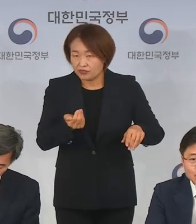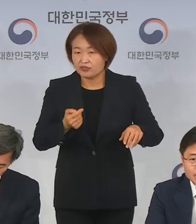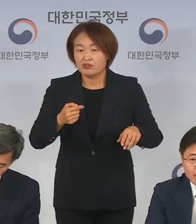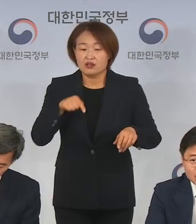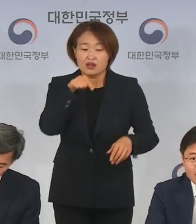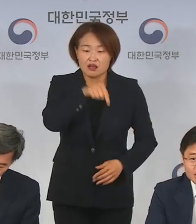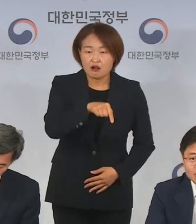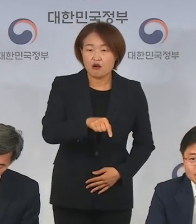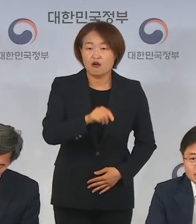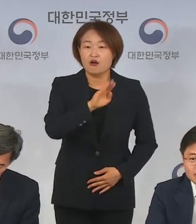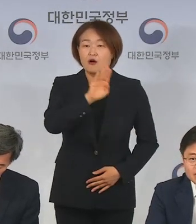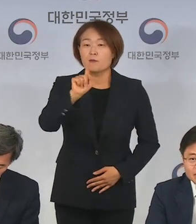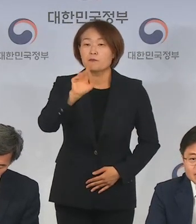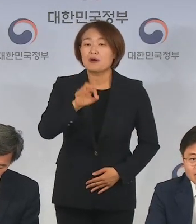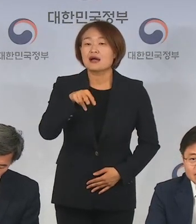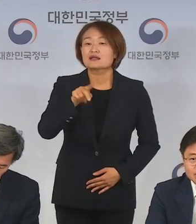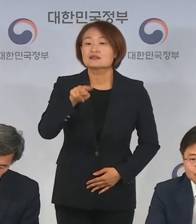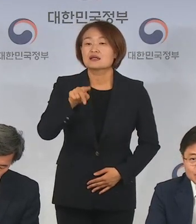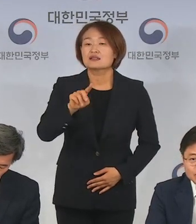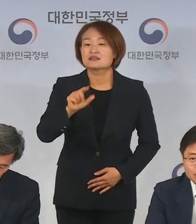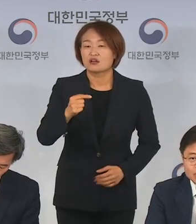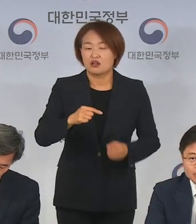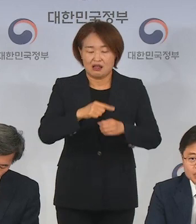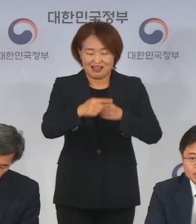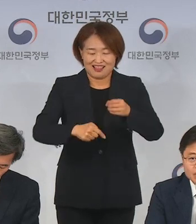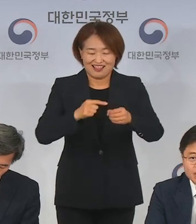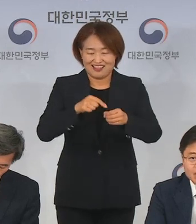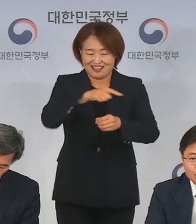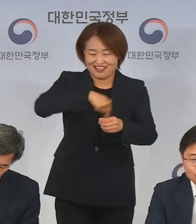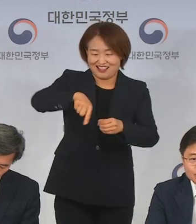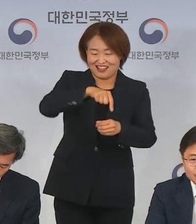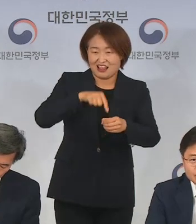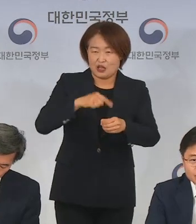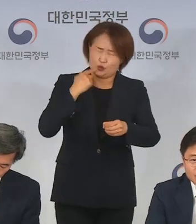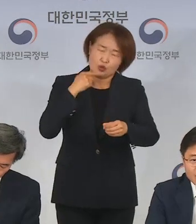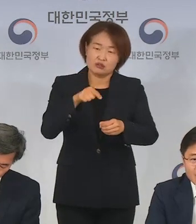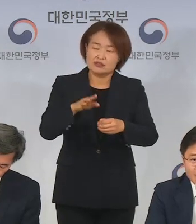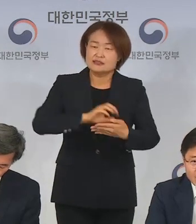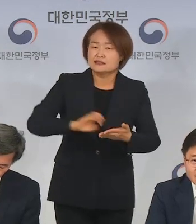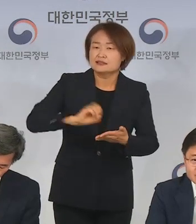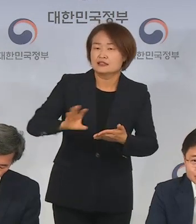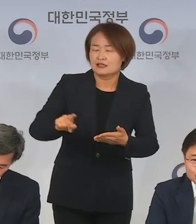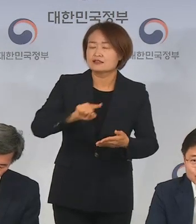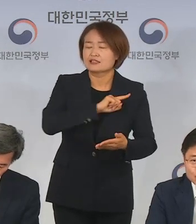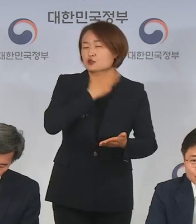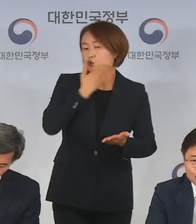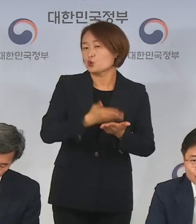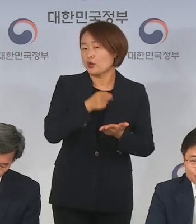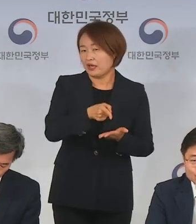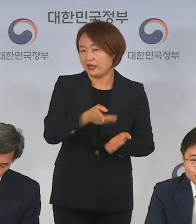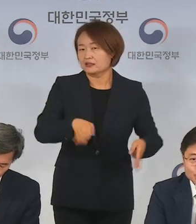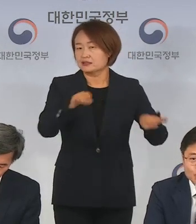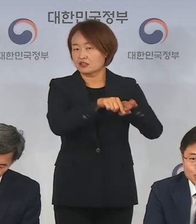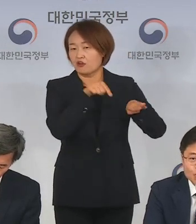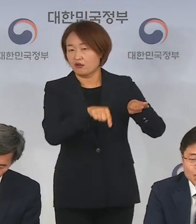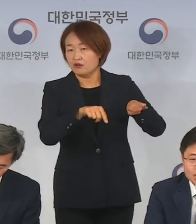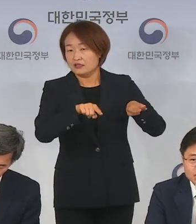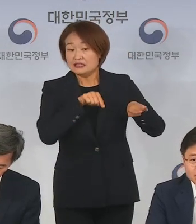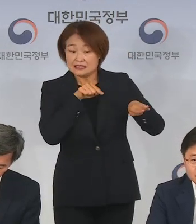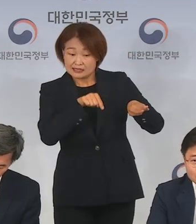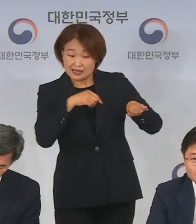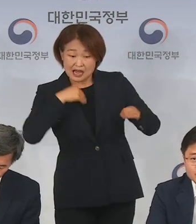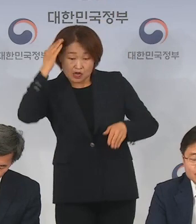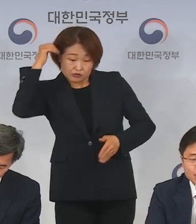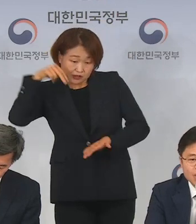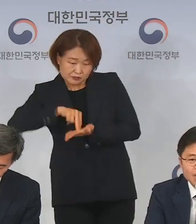방사능 핵종을 제거하는 설비입니다. 굉장히 중요한 설비로 저희들이 보고 있어서 이번에 가장 집중적이고 중점적으로 보려고